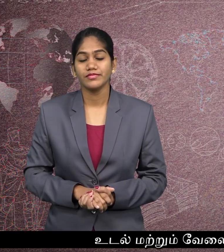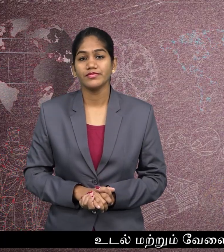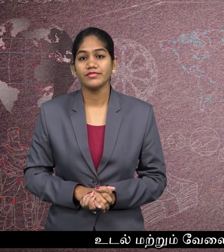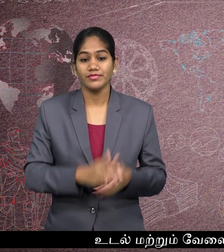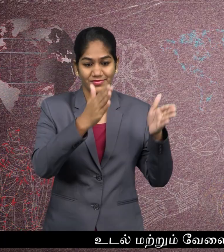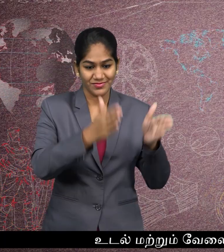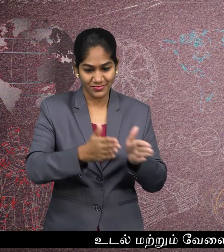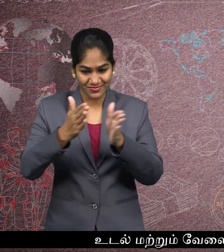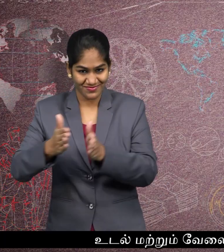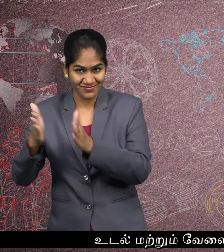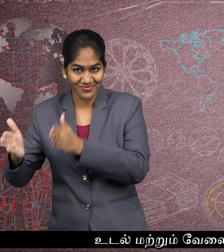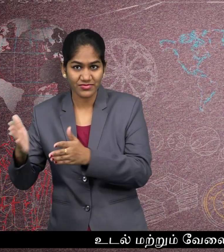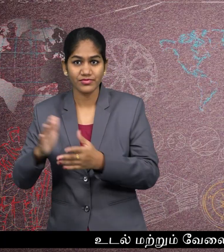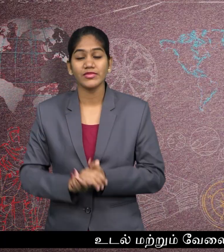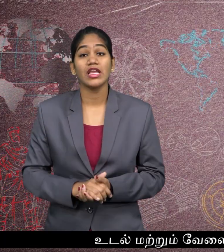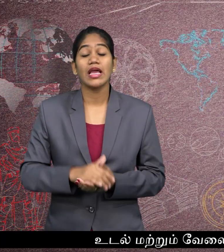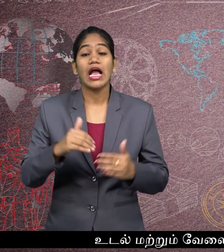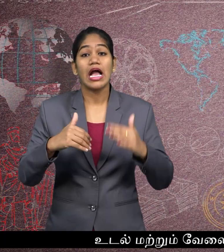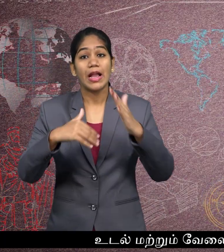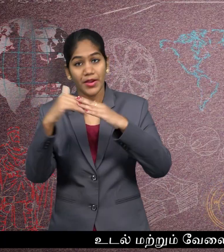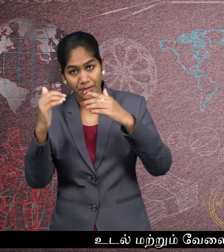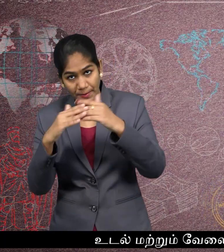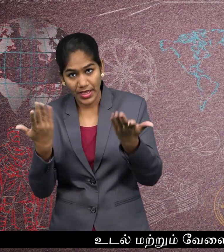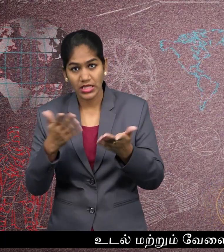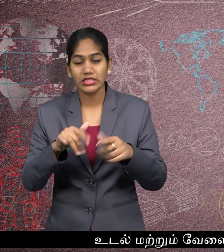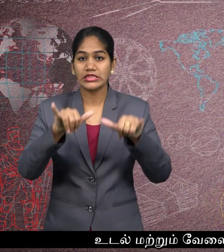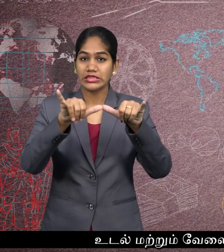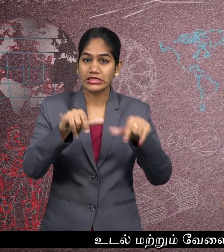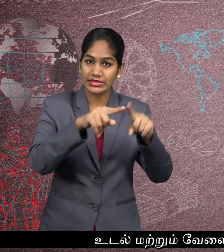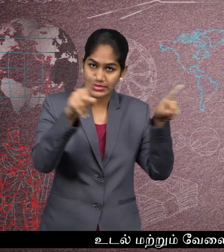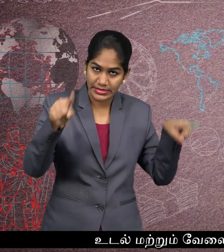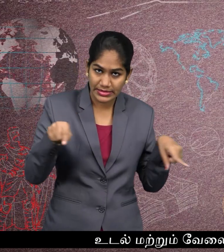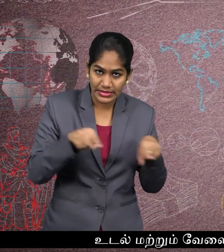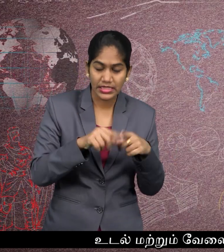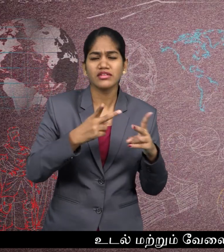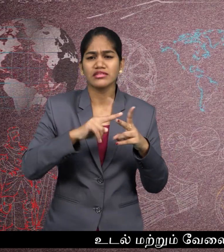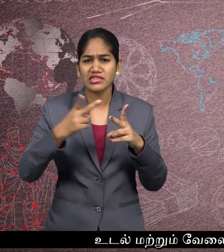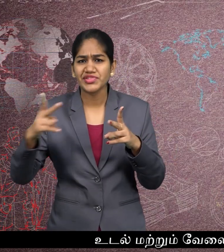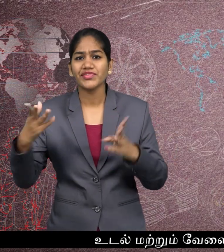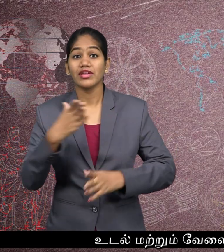உடல் மற்றும் வேலை மூலதனத்தை ஏற்பாடு செய்தல்,